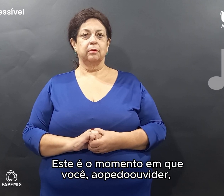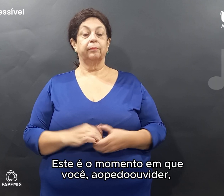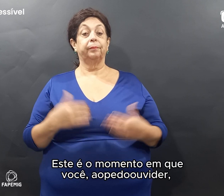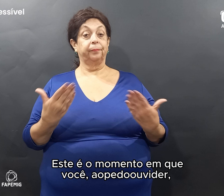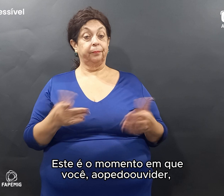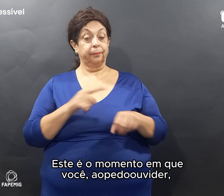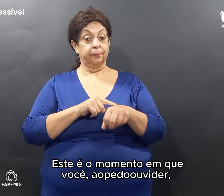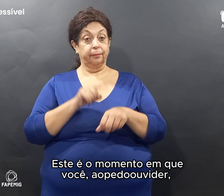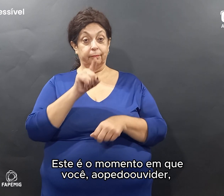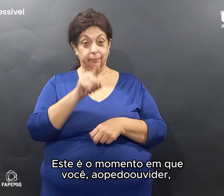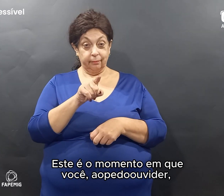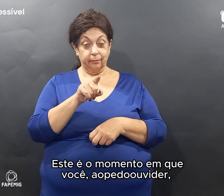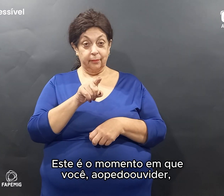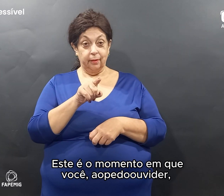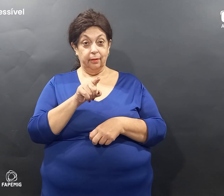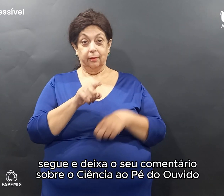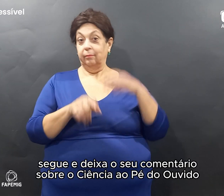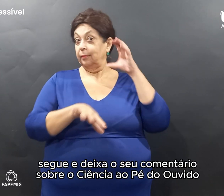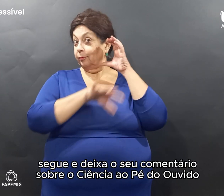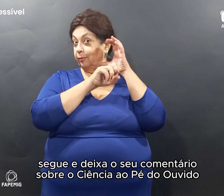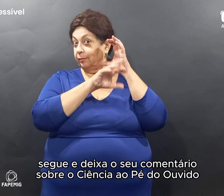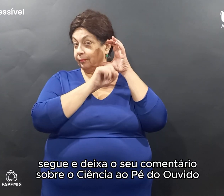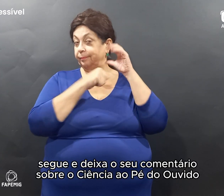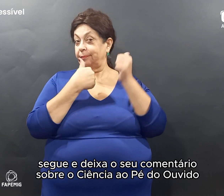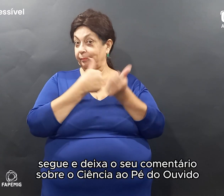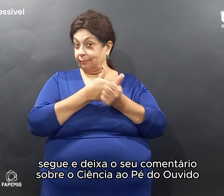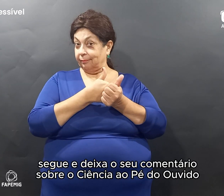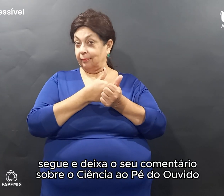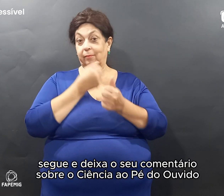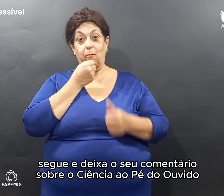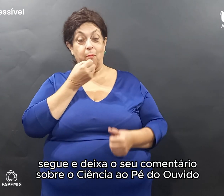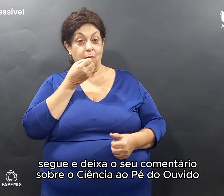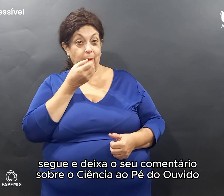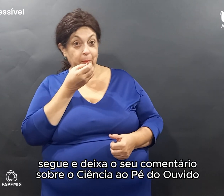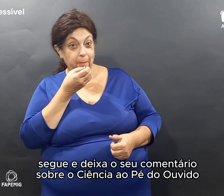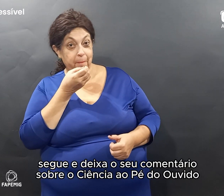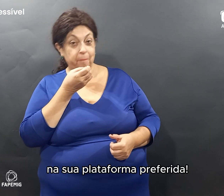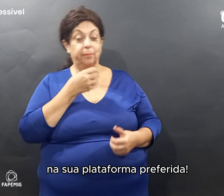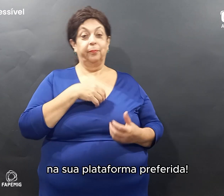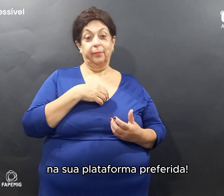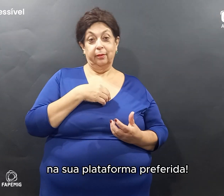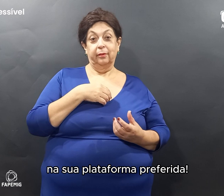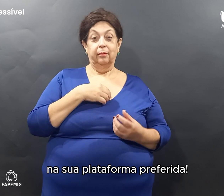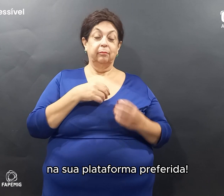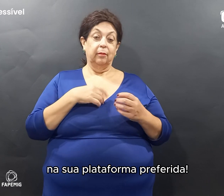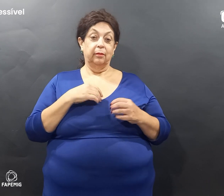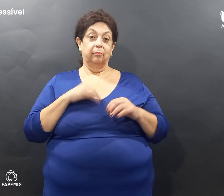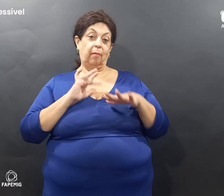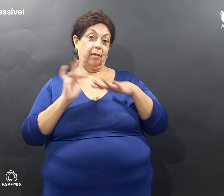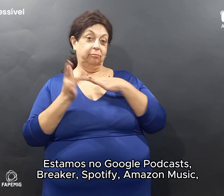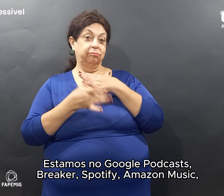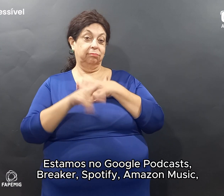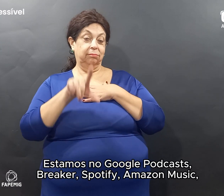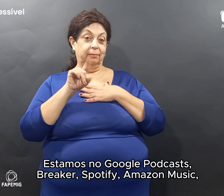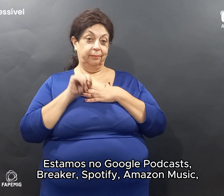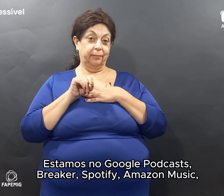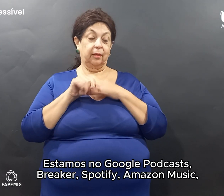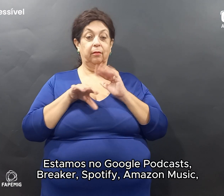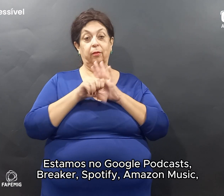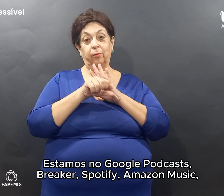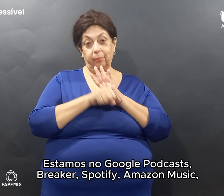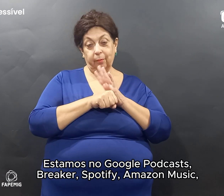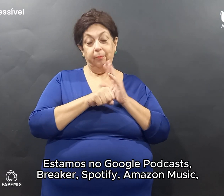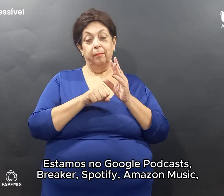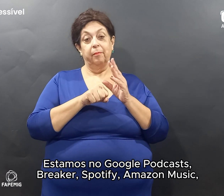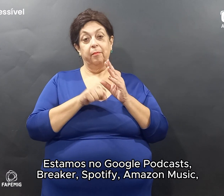Esse é o momento em que você, ao pé do ouvido, segue e deixa o seu comentário sobre o Ciência ao Pé do Ouvido na sua plataforma preferida. Estamos no Google